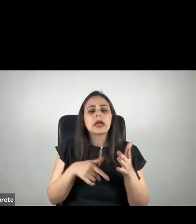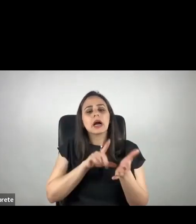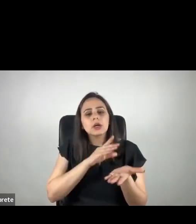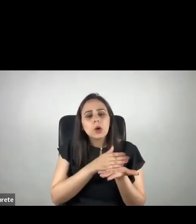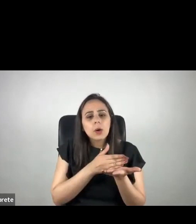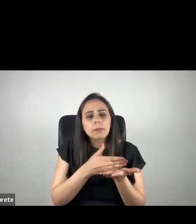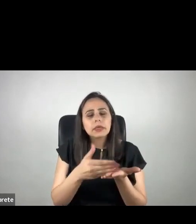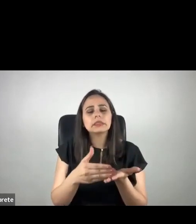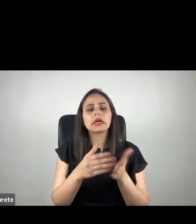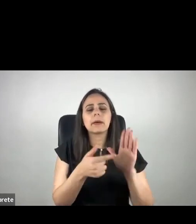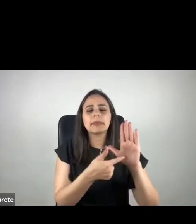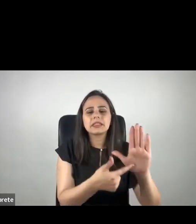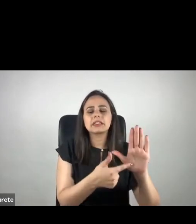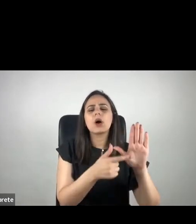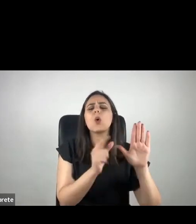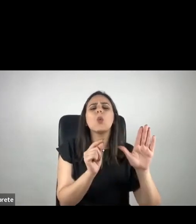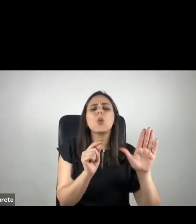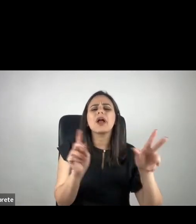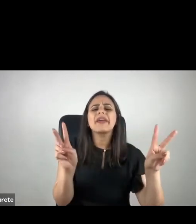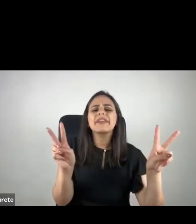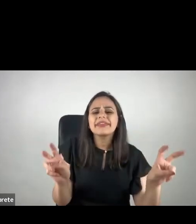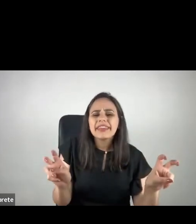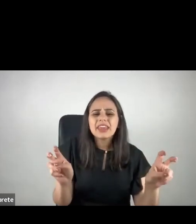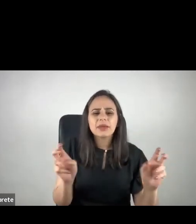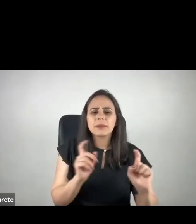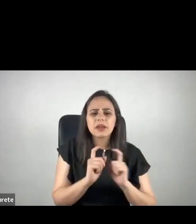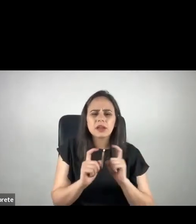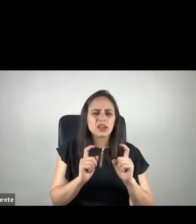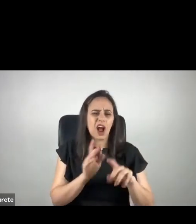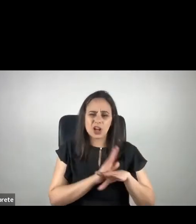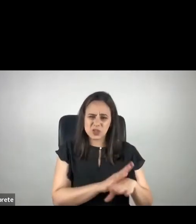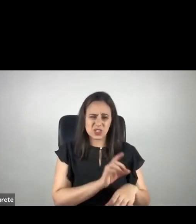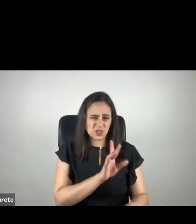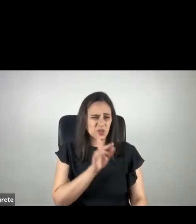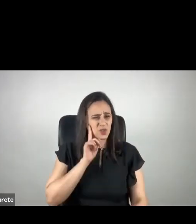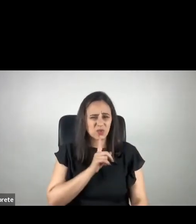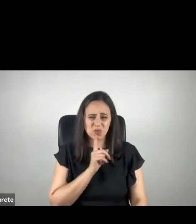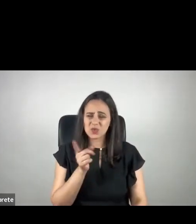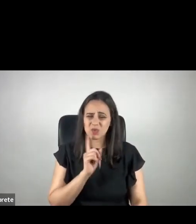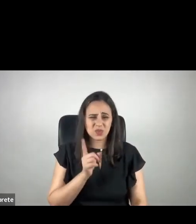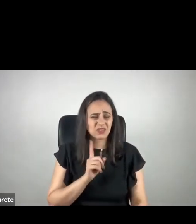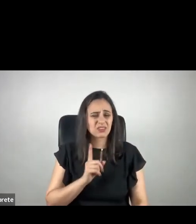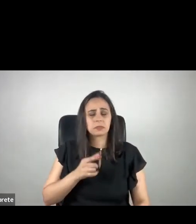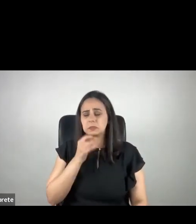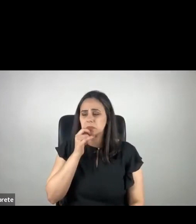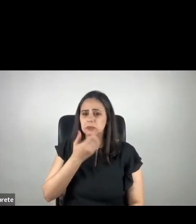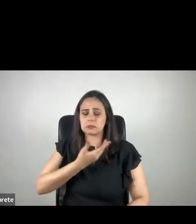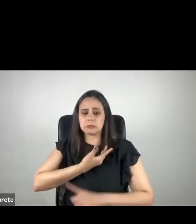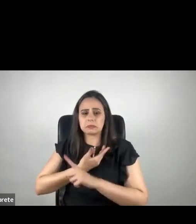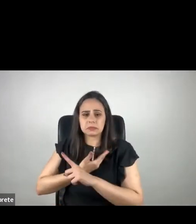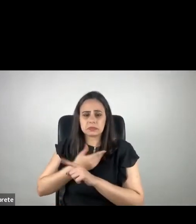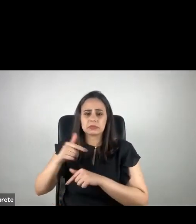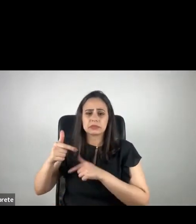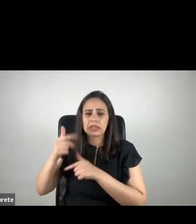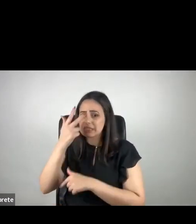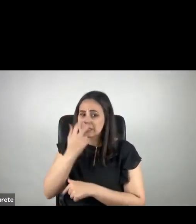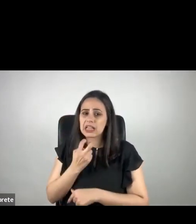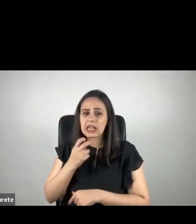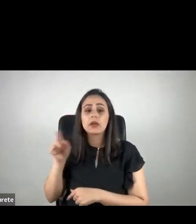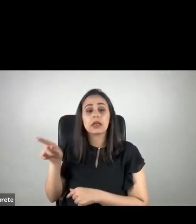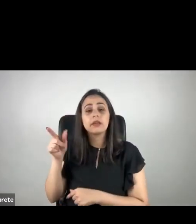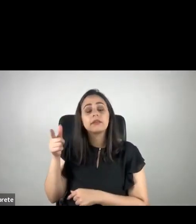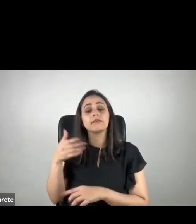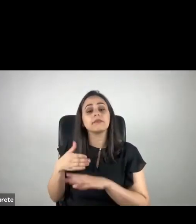mandar a apresentação antes, não é só para mim surdo. O meu amigo Serginho, que trabalha comigo, que ele é cego, ele vai